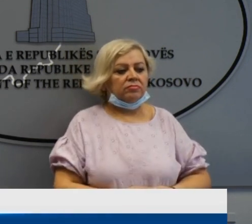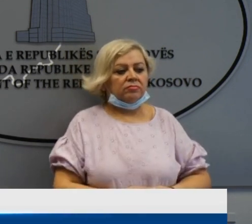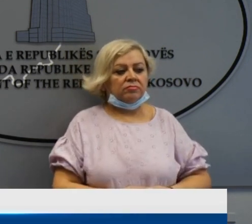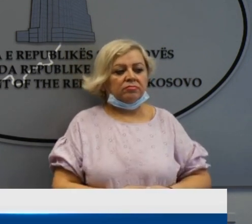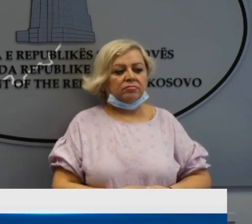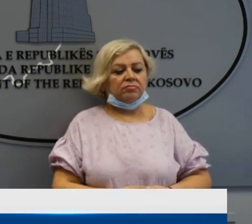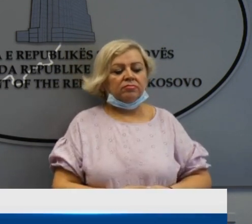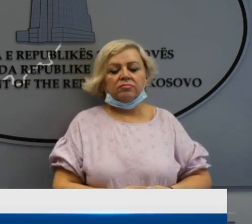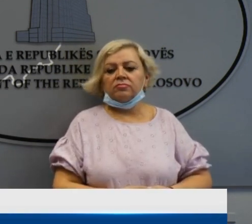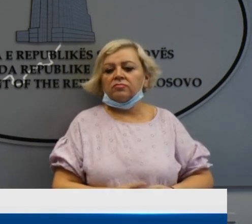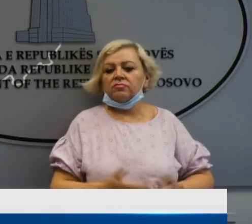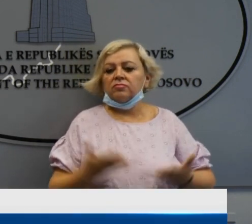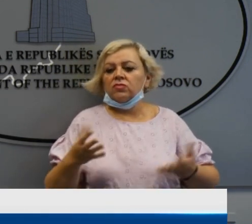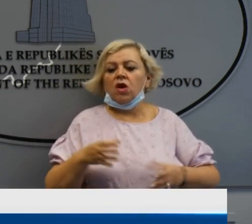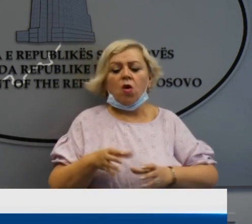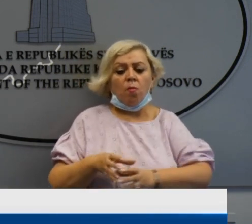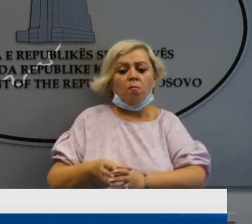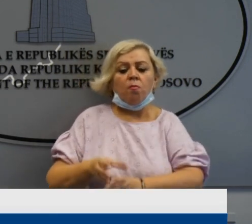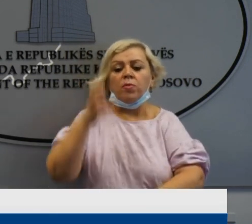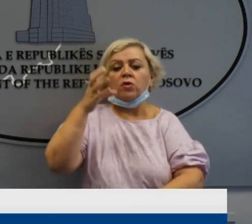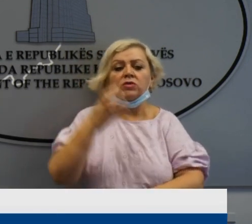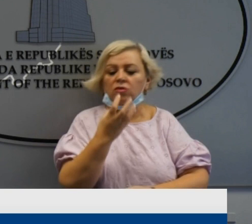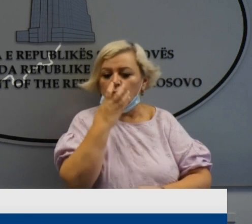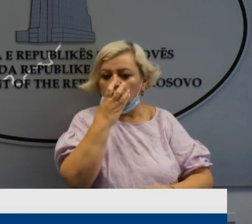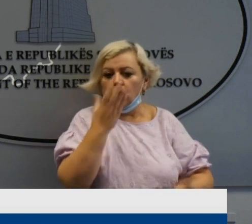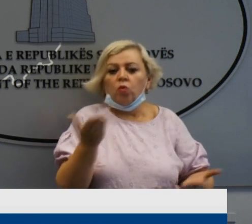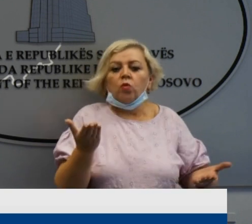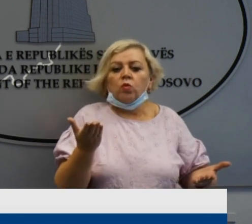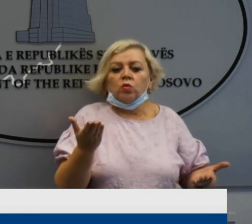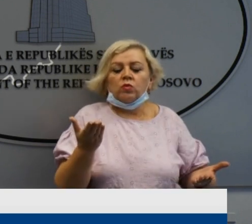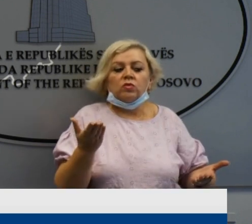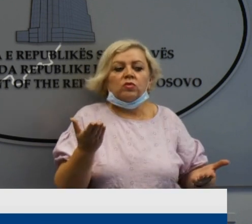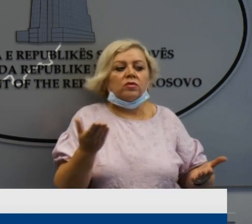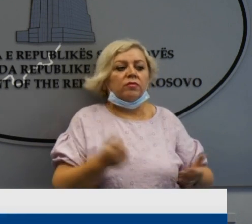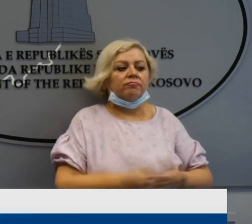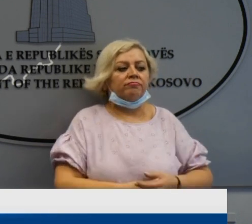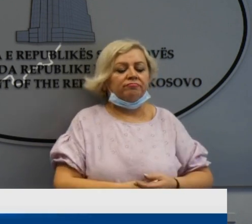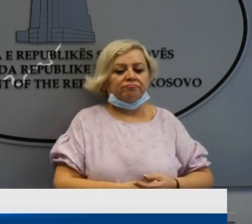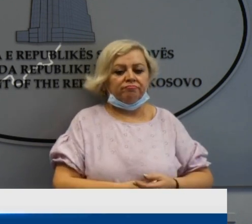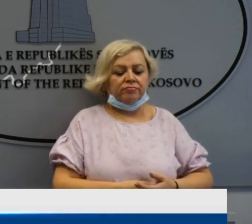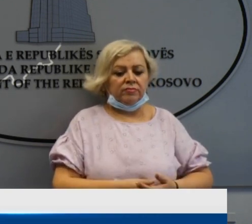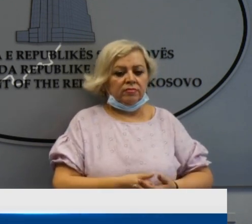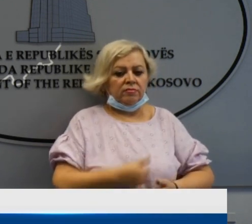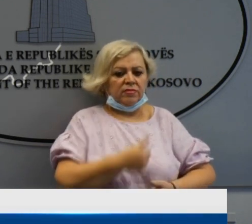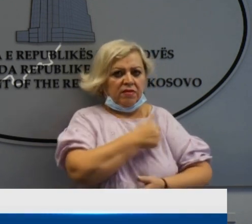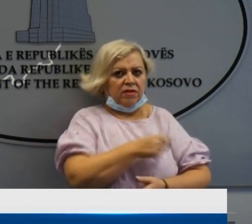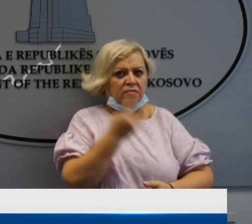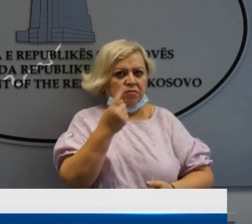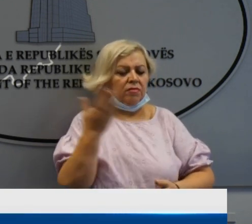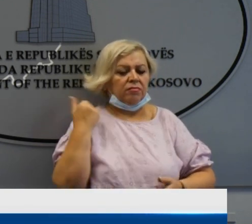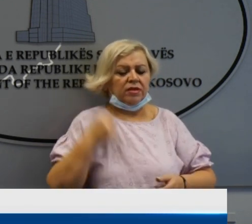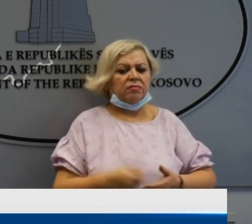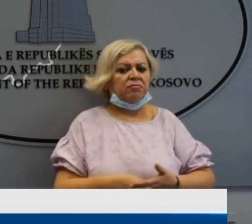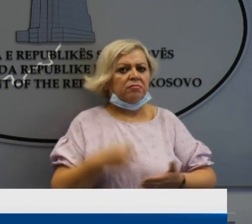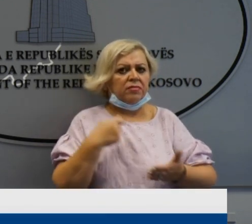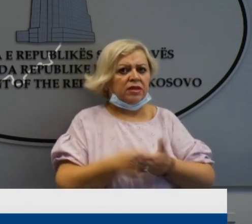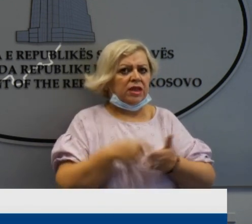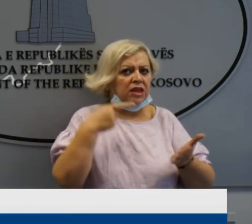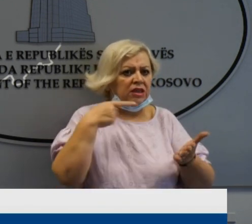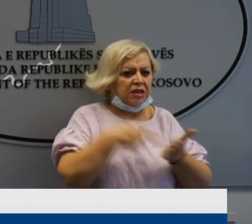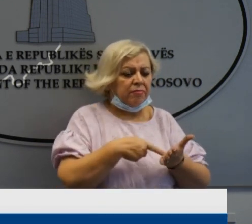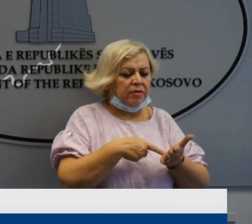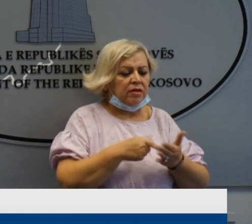Ndërsa, ku i me nivucat? Sepse është se ku ka janë në Sëzgabaj, vjati ka djeni mi, qashtë që në Sëzgabaj